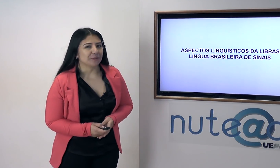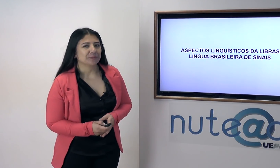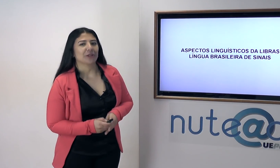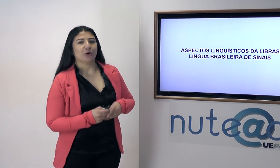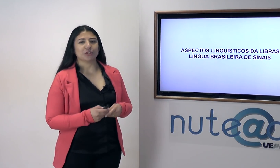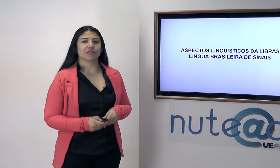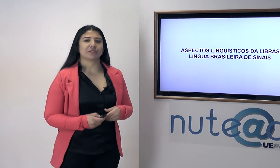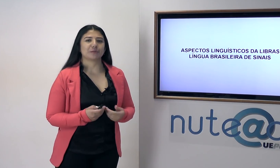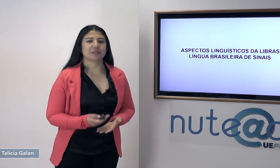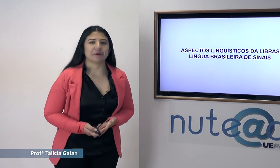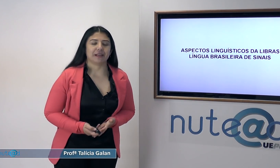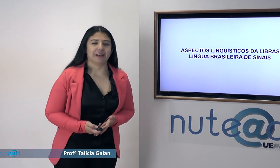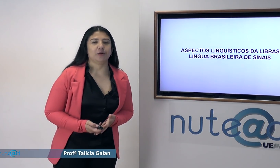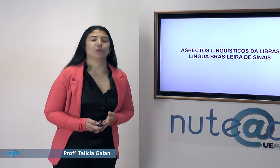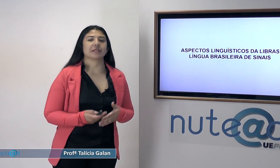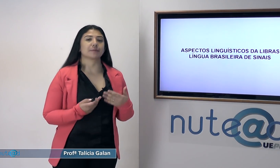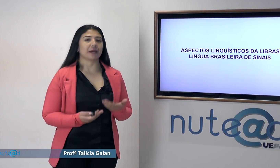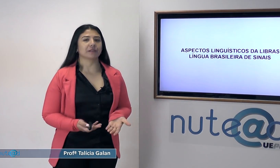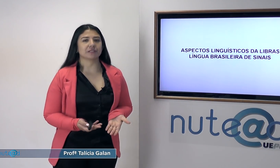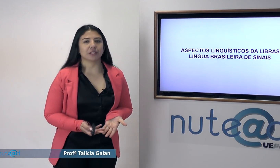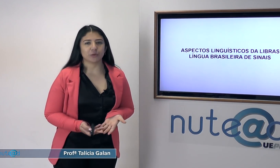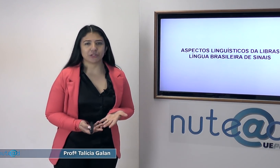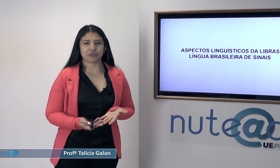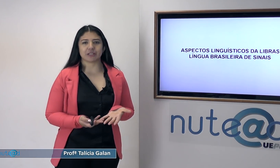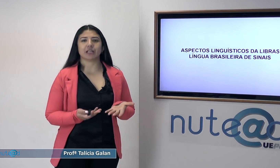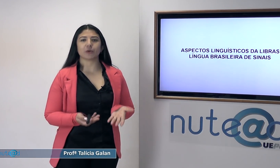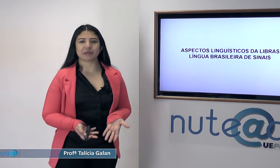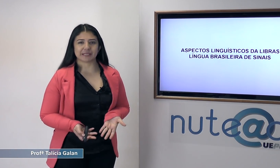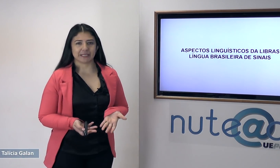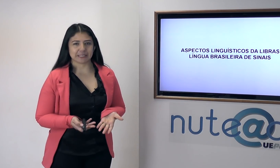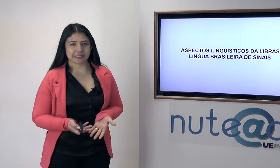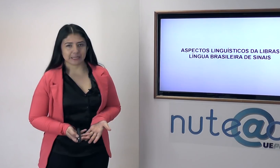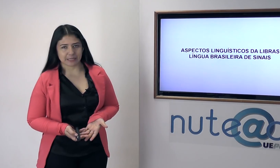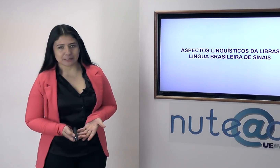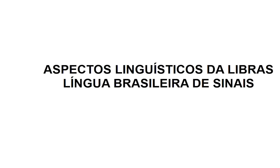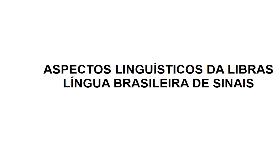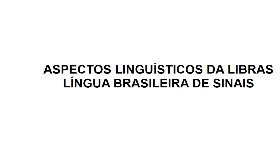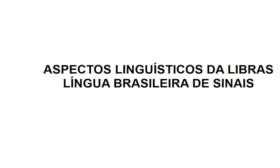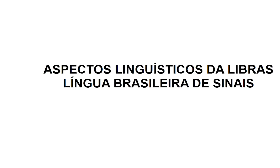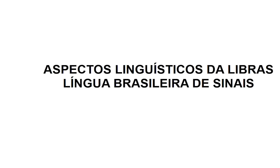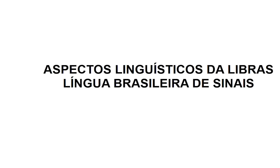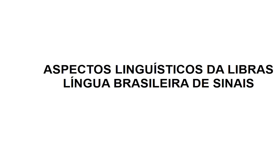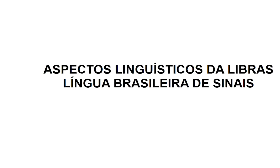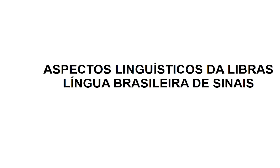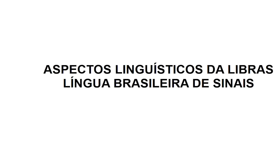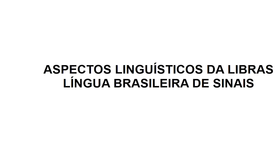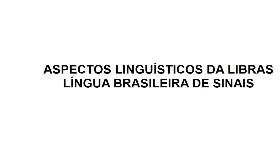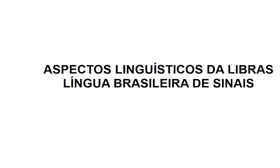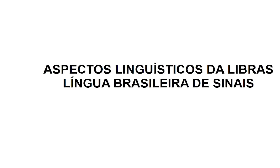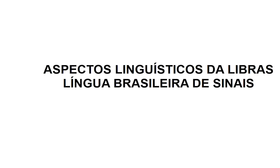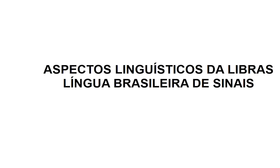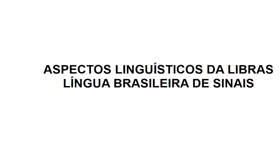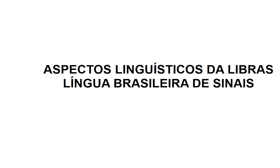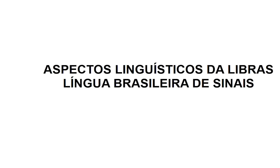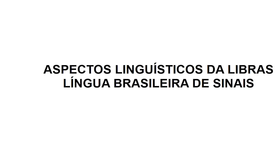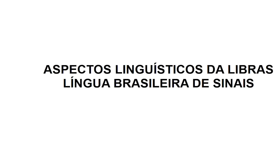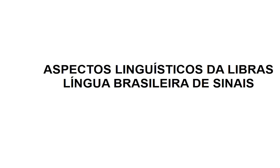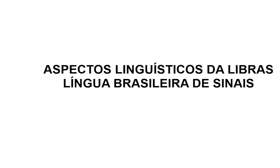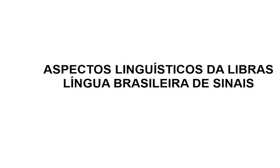pessoal! Hoje nós vamos trabalhar os aspectos linguísticos da língua brasileira de sinais. Nesses aspectos linguísticos, nós vamos